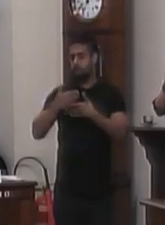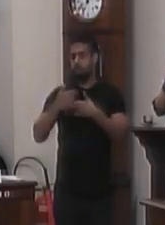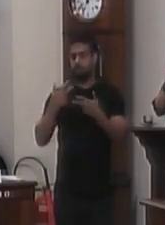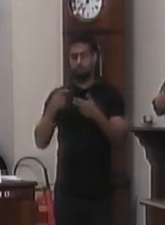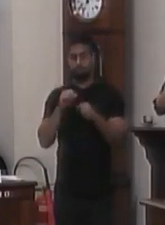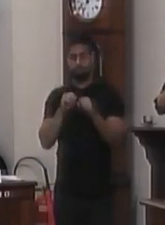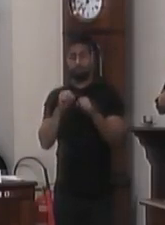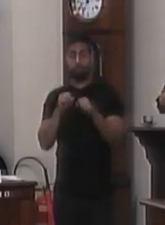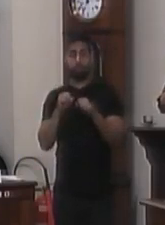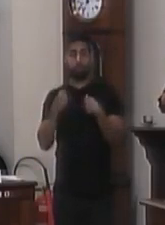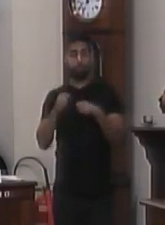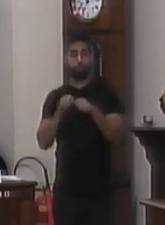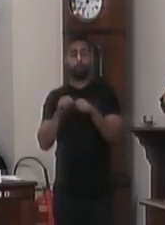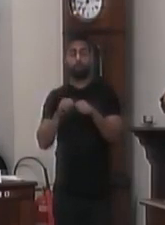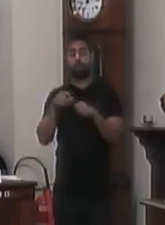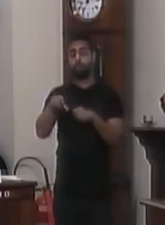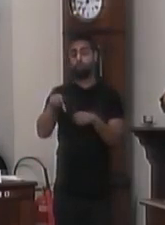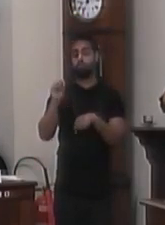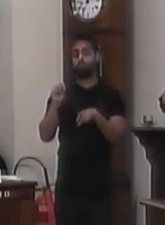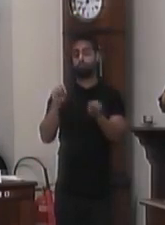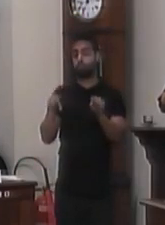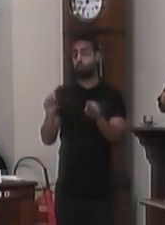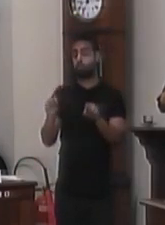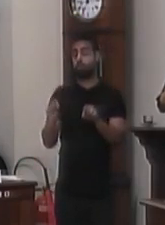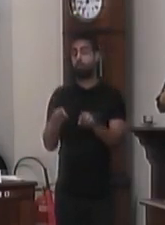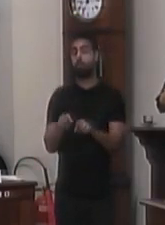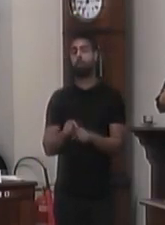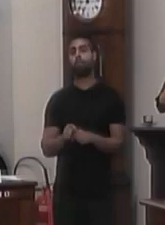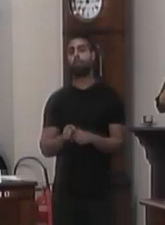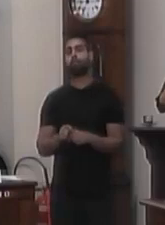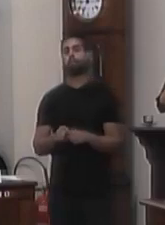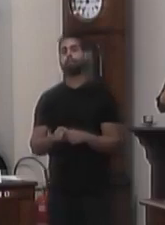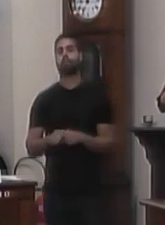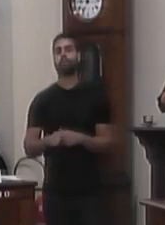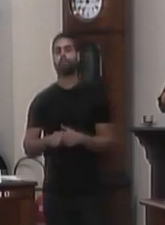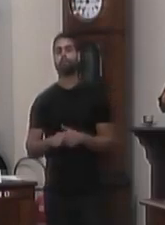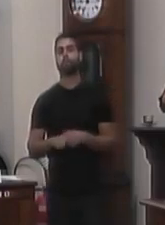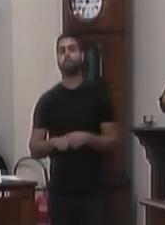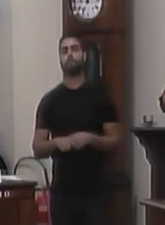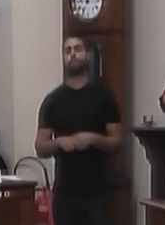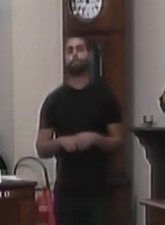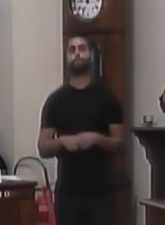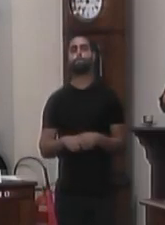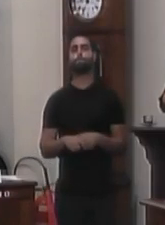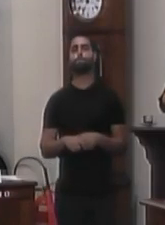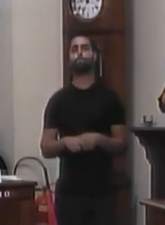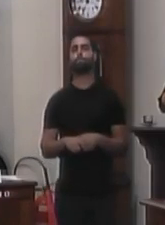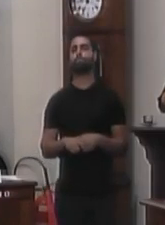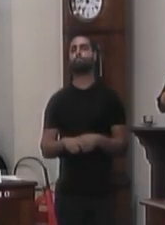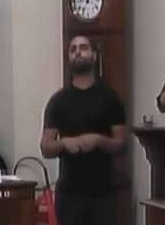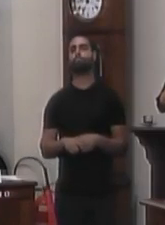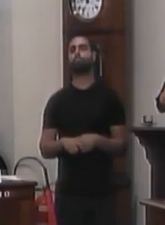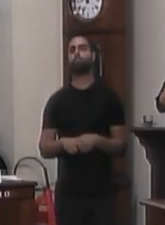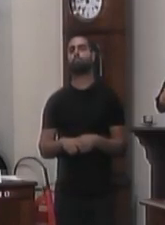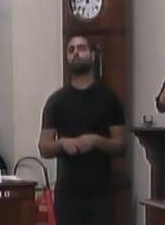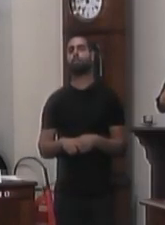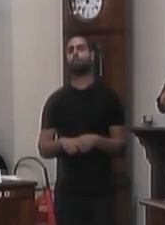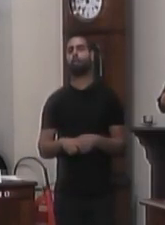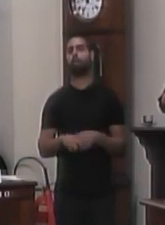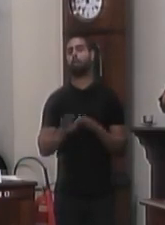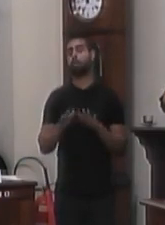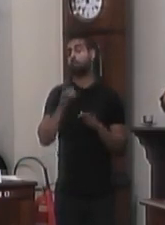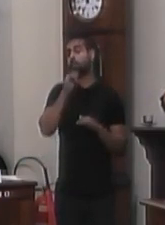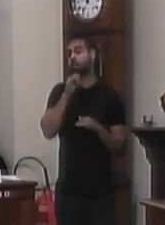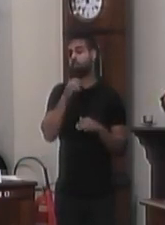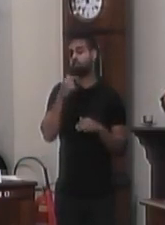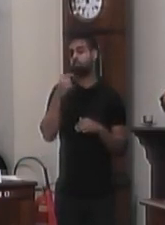fazer escolhas, né? Mas a gente tem tá bem assim na questão, assim, a gente não tem